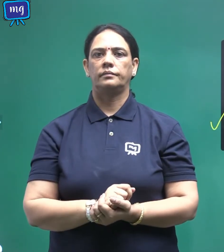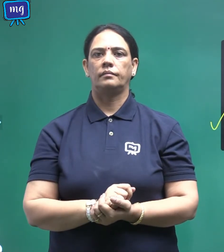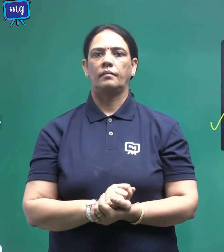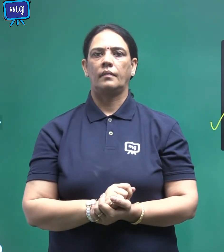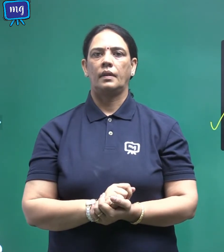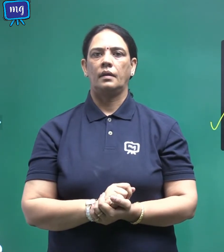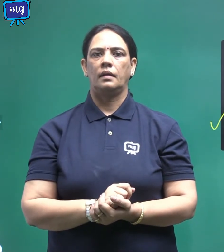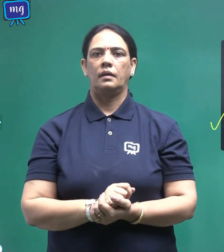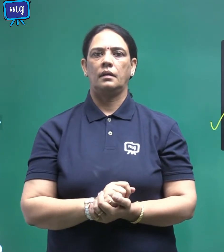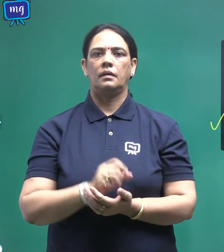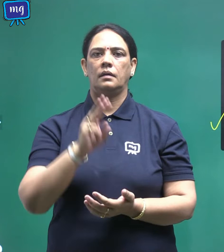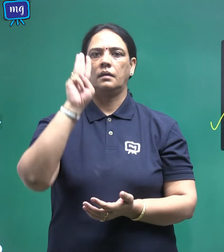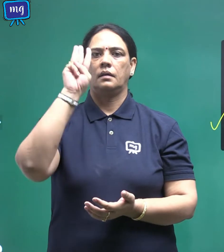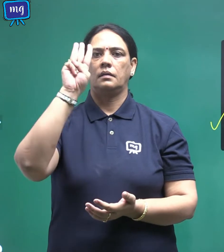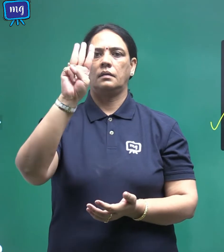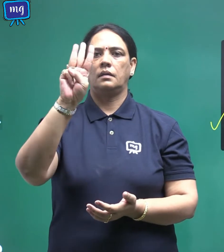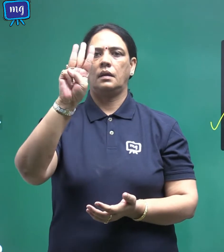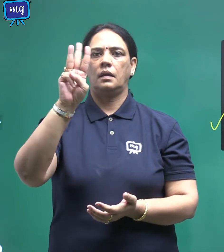3:4,